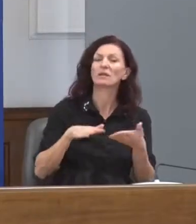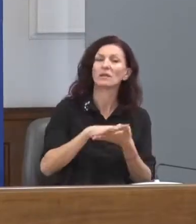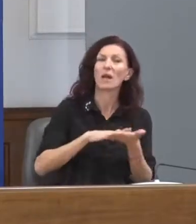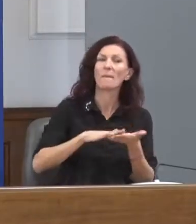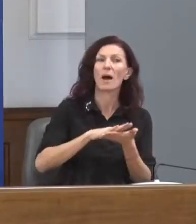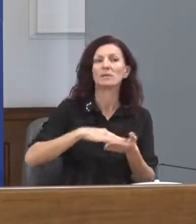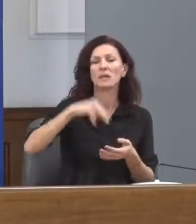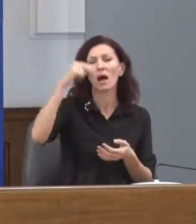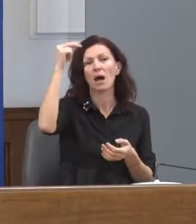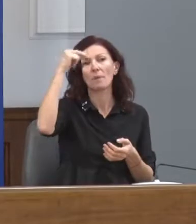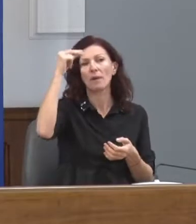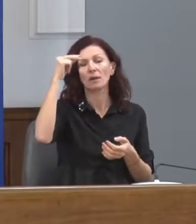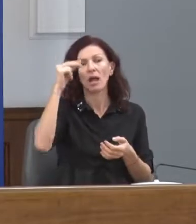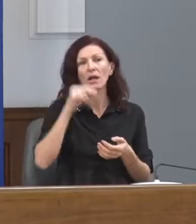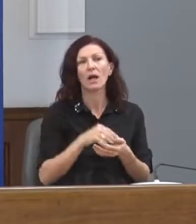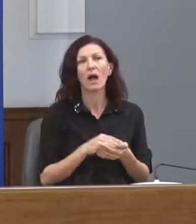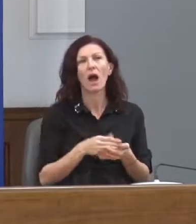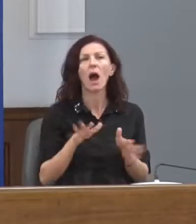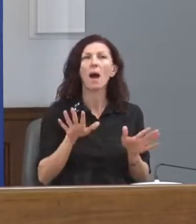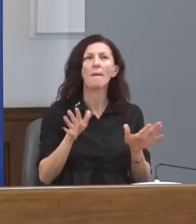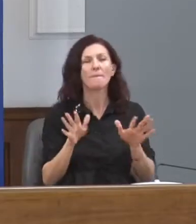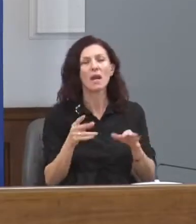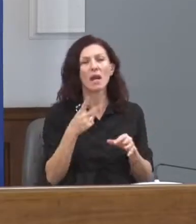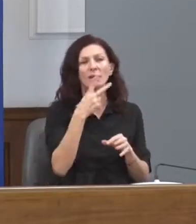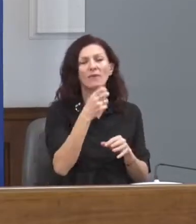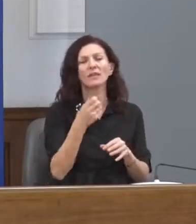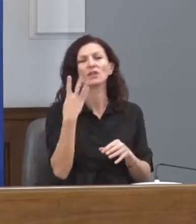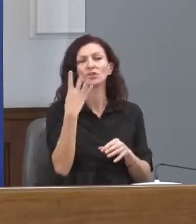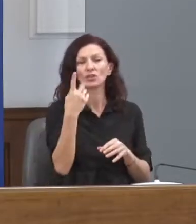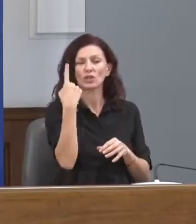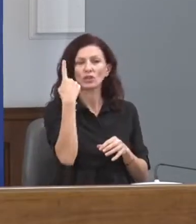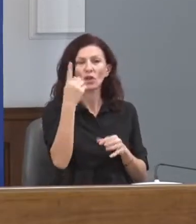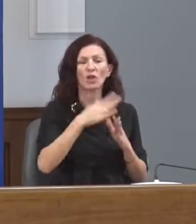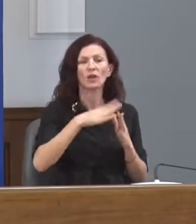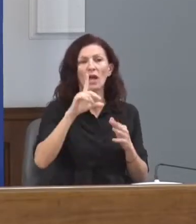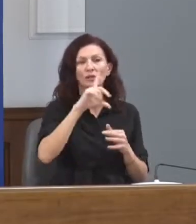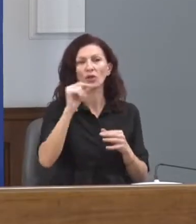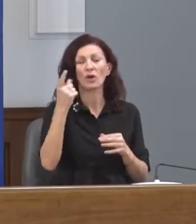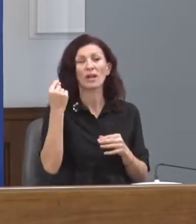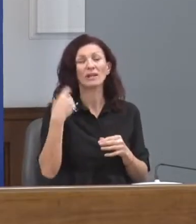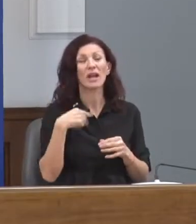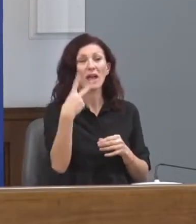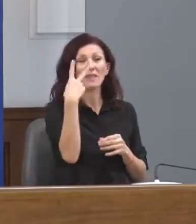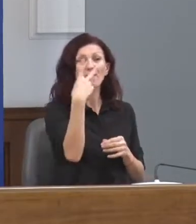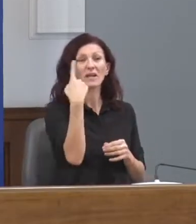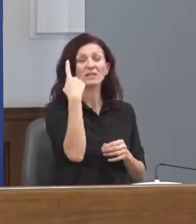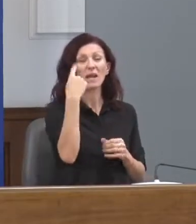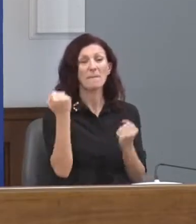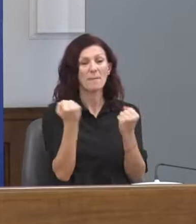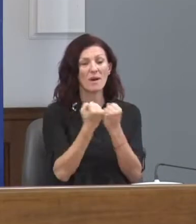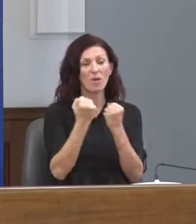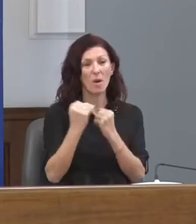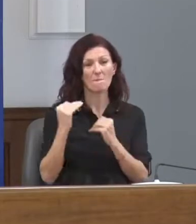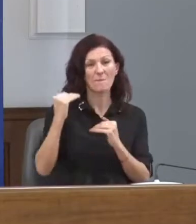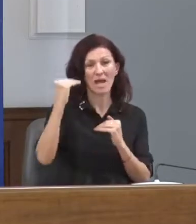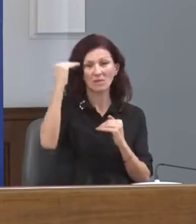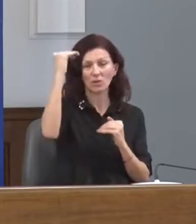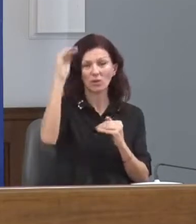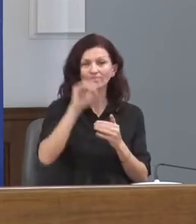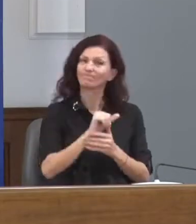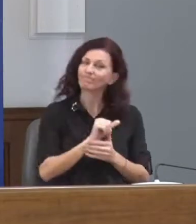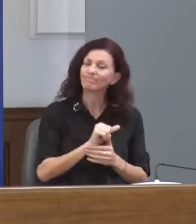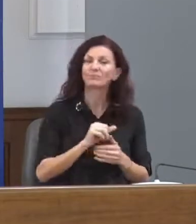България при 241 на 100 000 общо е на 21-во място в Европейския съюз и на второ